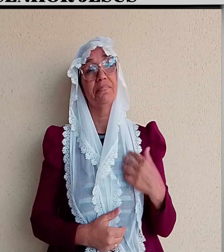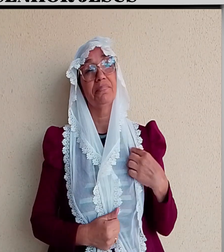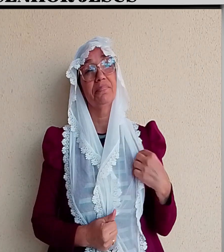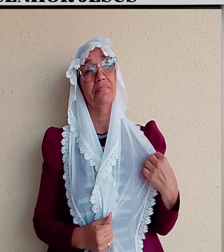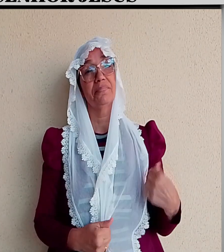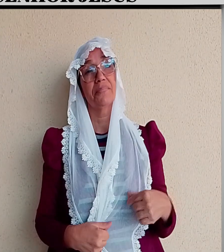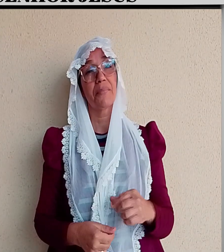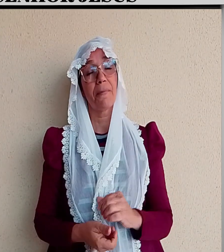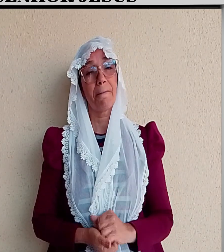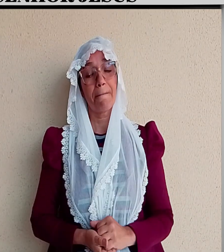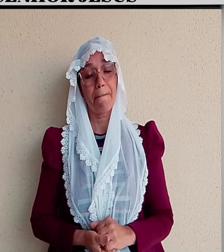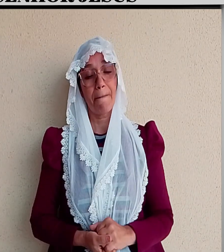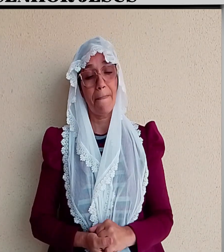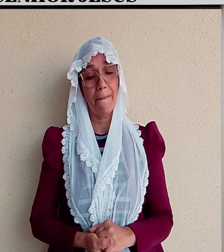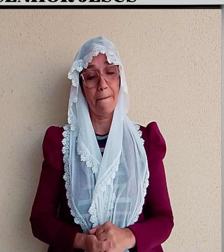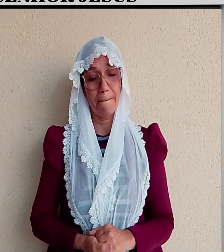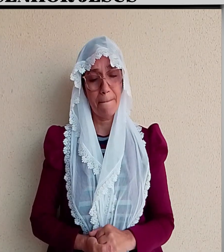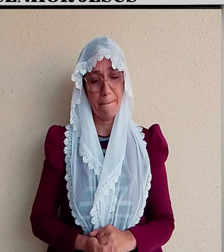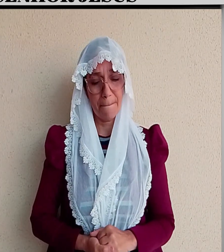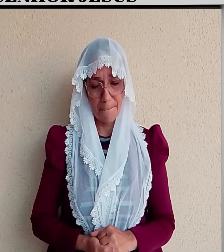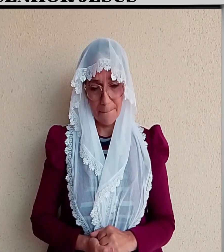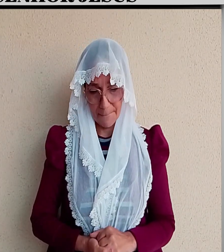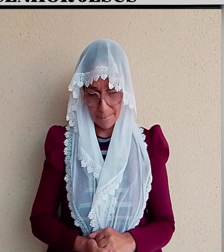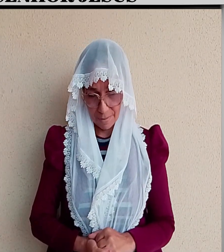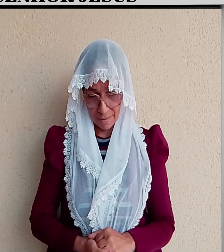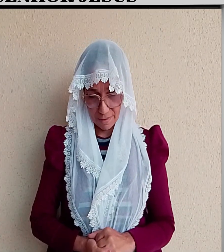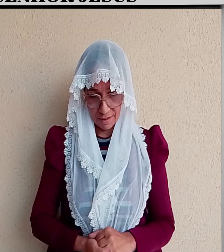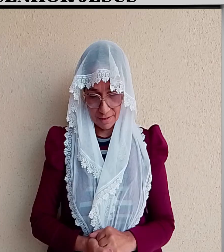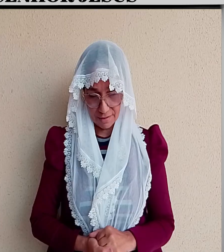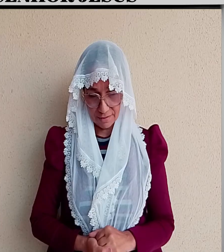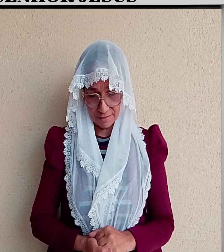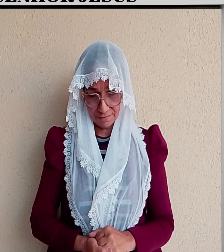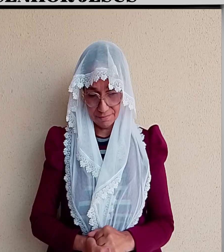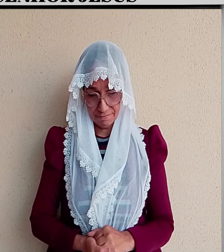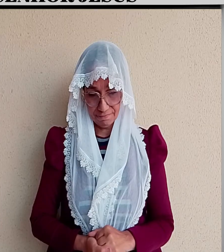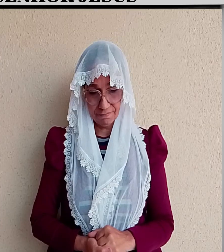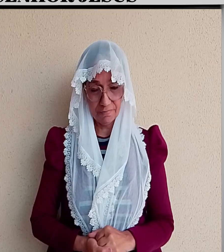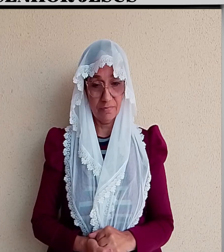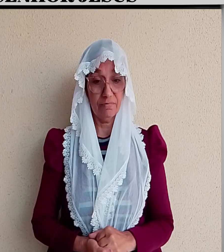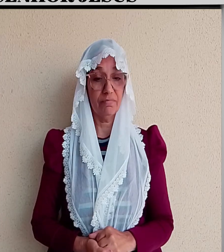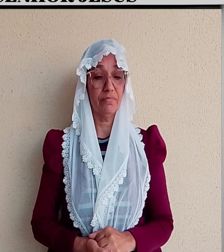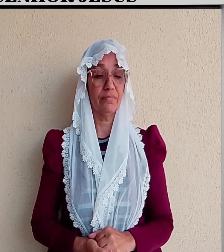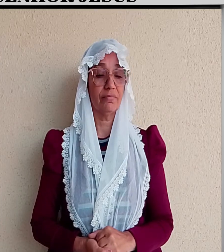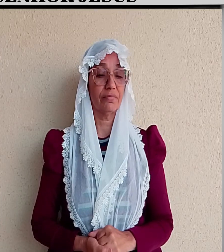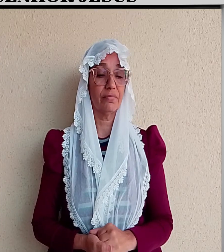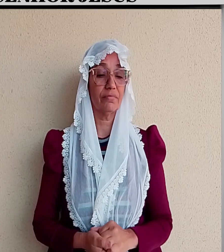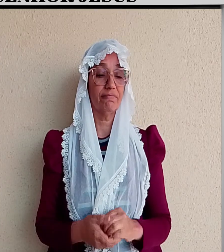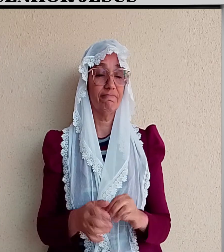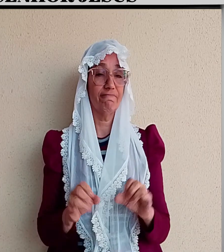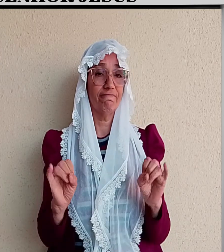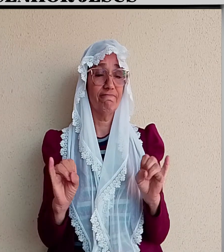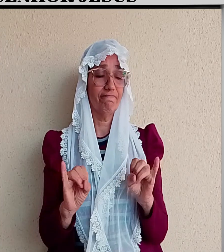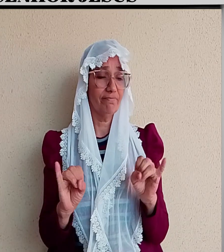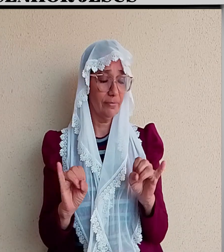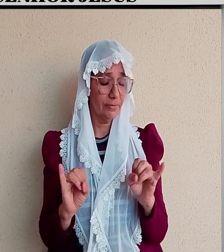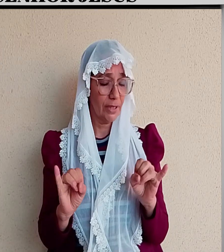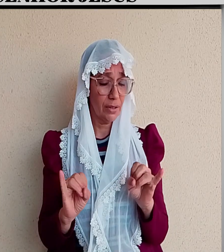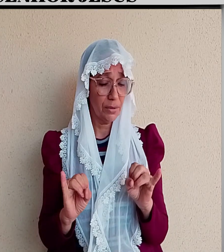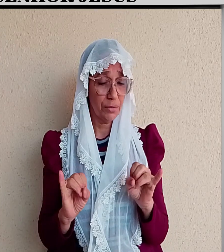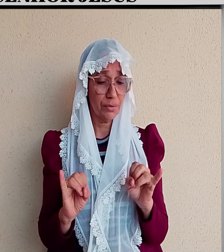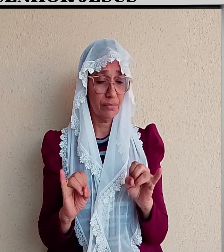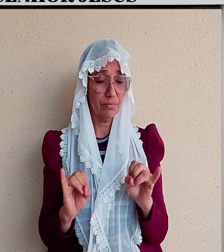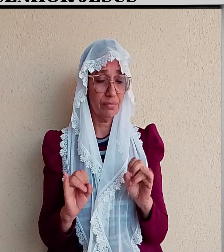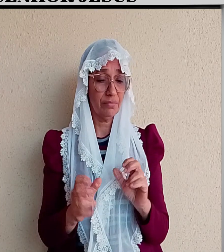amo? Sim, eu estou convencido, eu sei que tu não vai me negar. Aleluia, mas o inferno não está convencido. Glória a